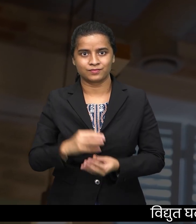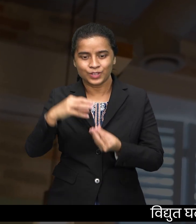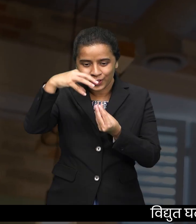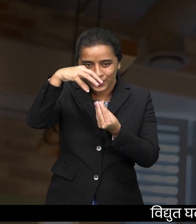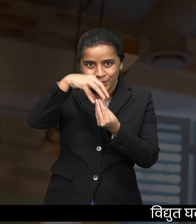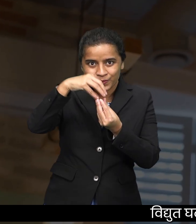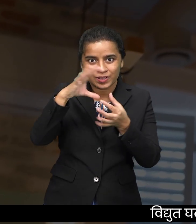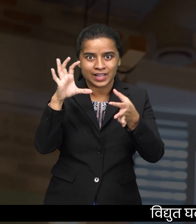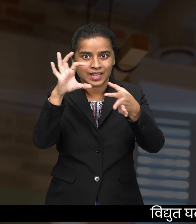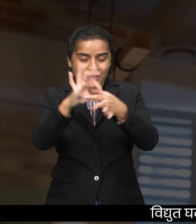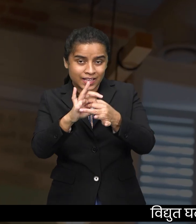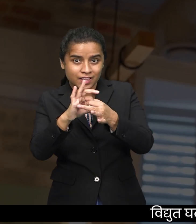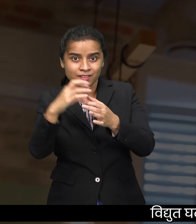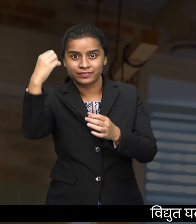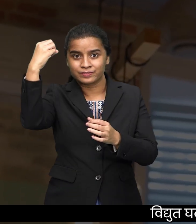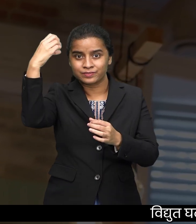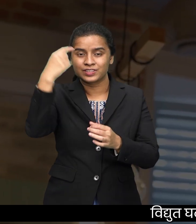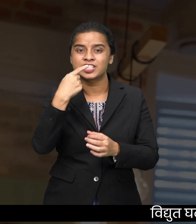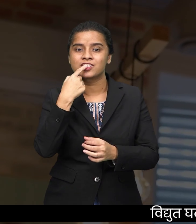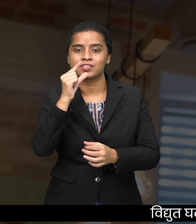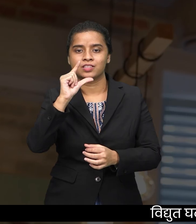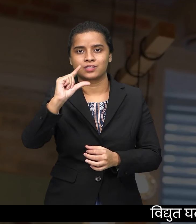विद्युत घटला जोडलेला दिवा,